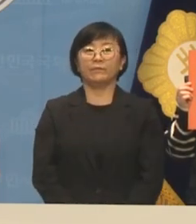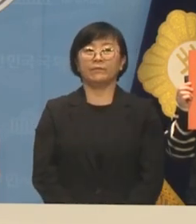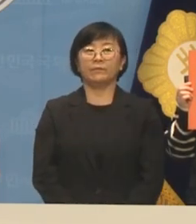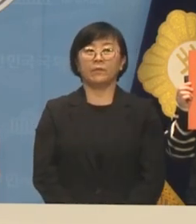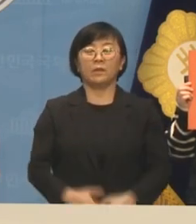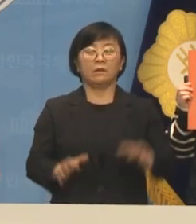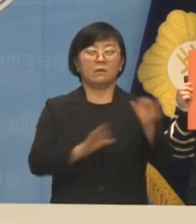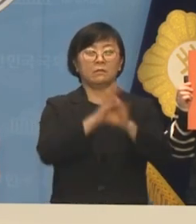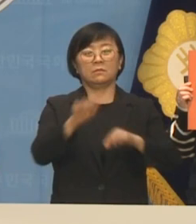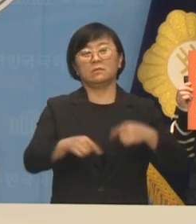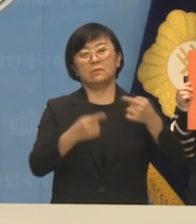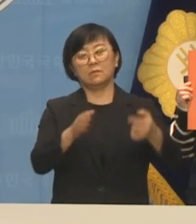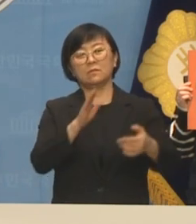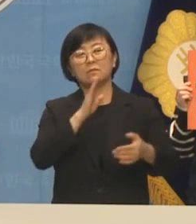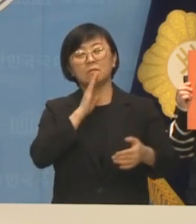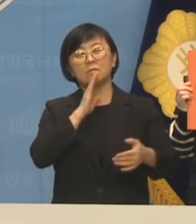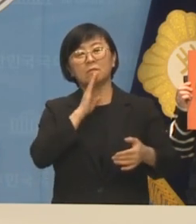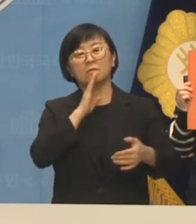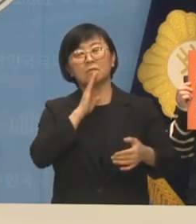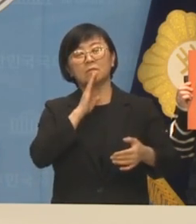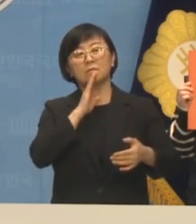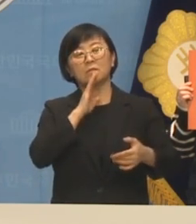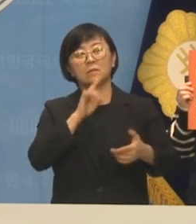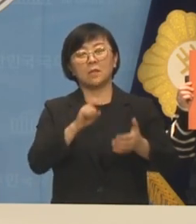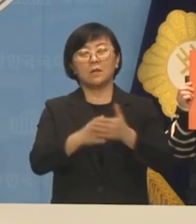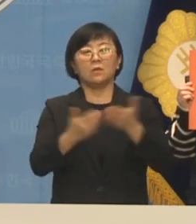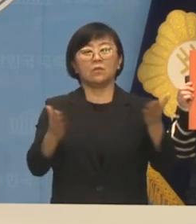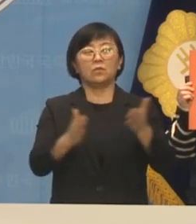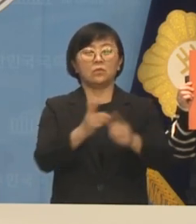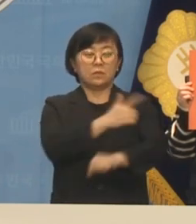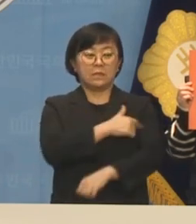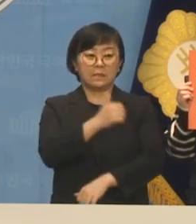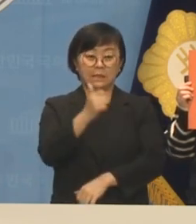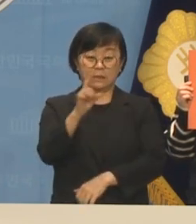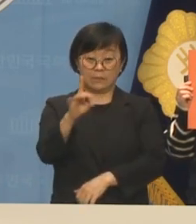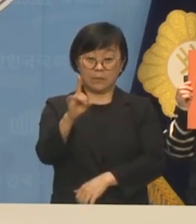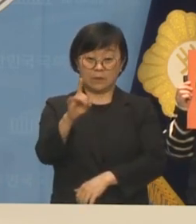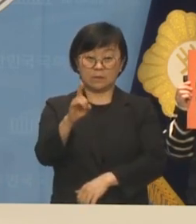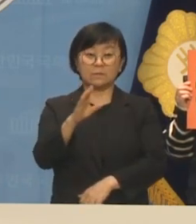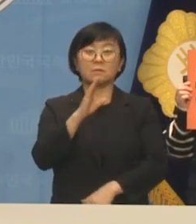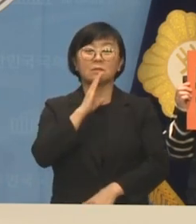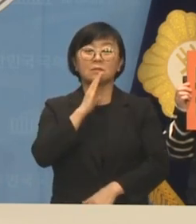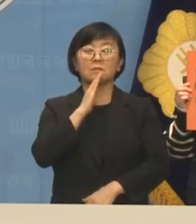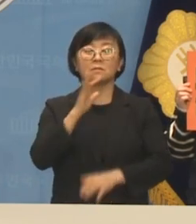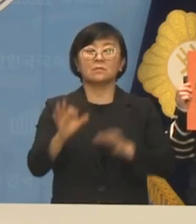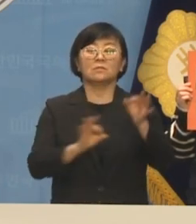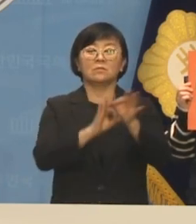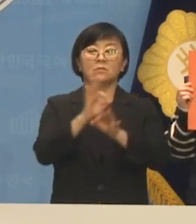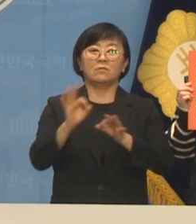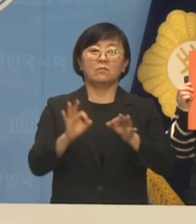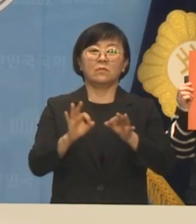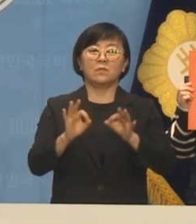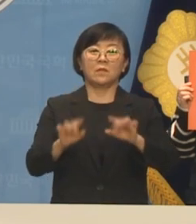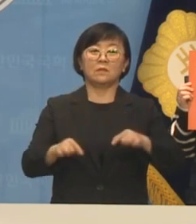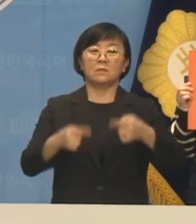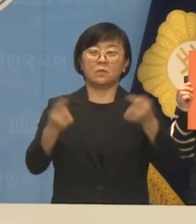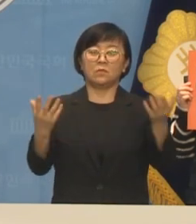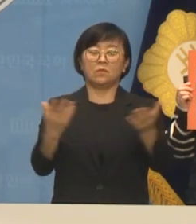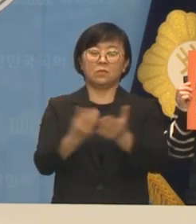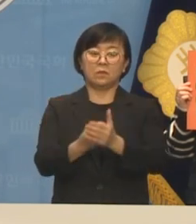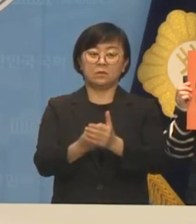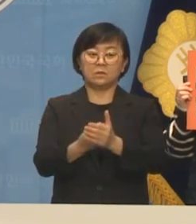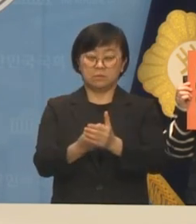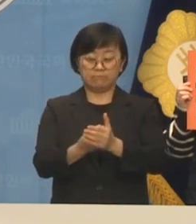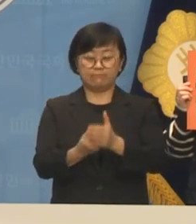경영 참여이지 비상임이사 노동이사 한 명을 가지고 사실상으로 노동자의 경영 참여를 전면적으로